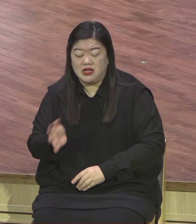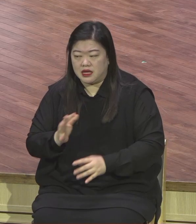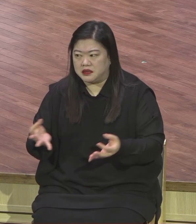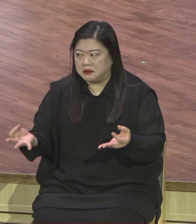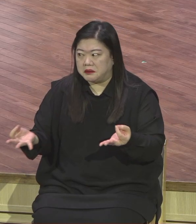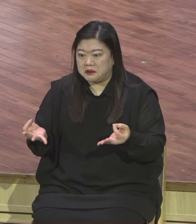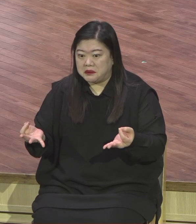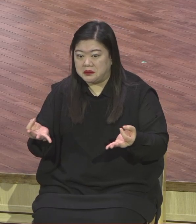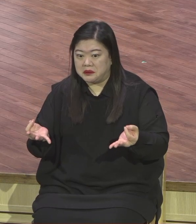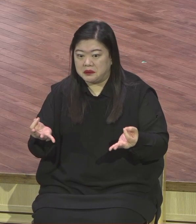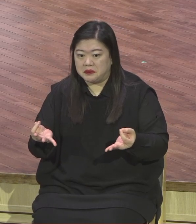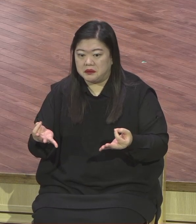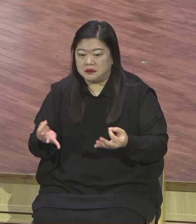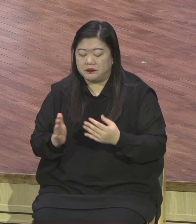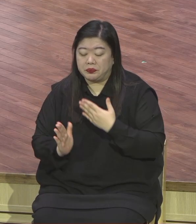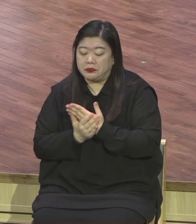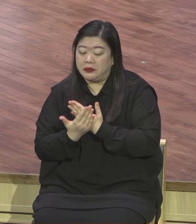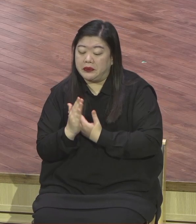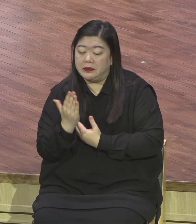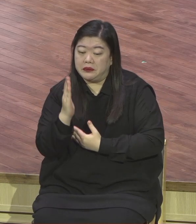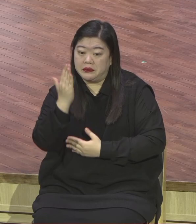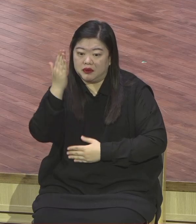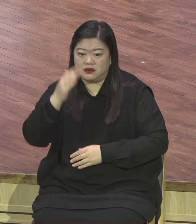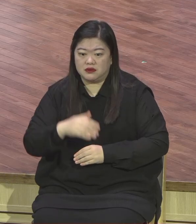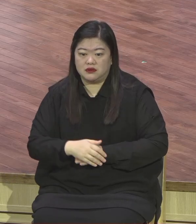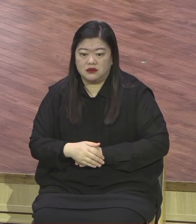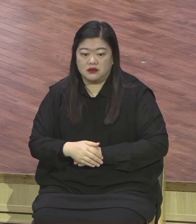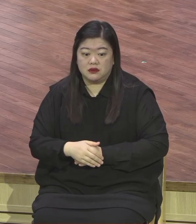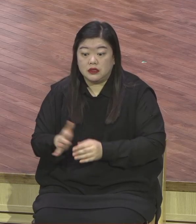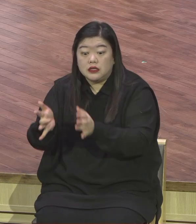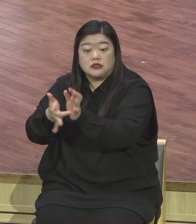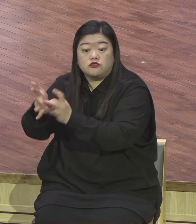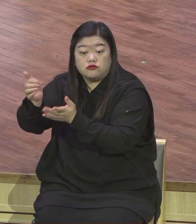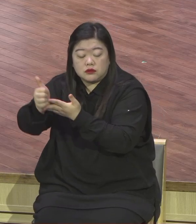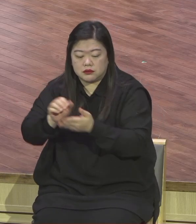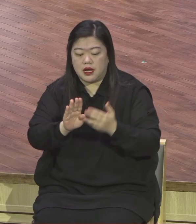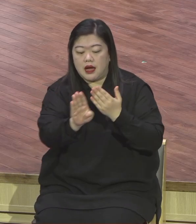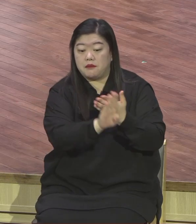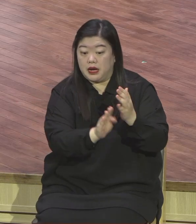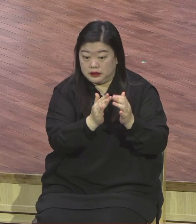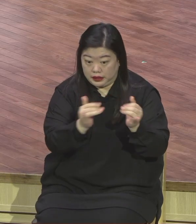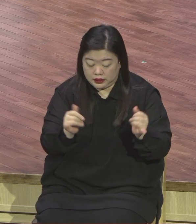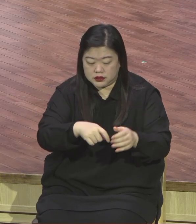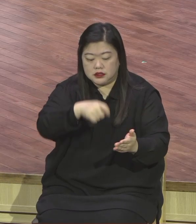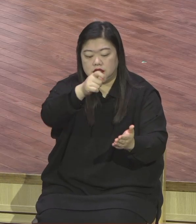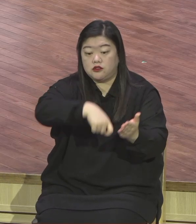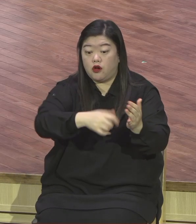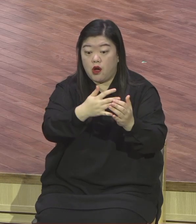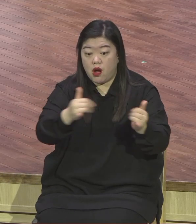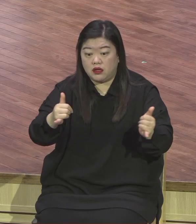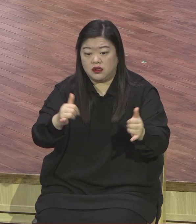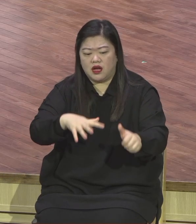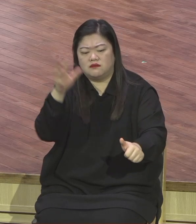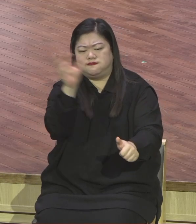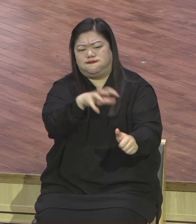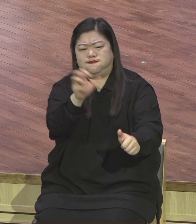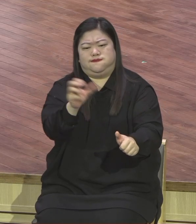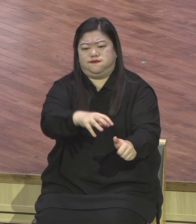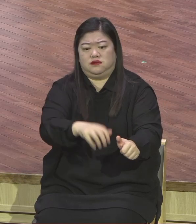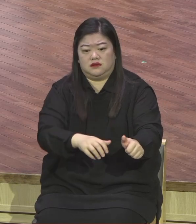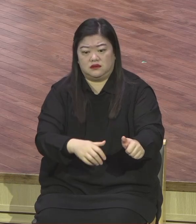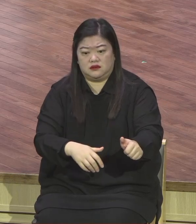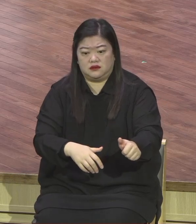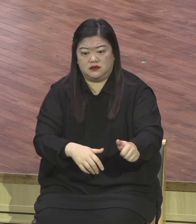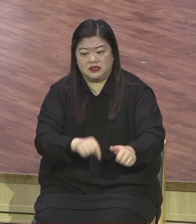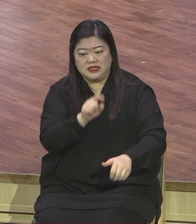바리샌들, 세교관들 아주 자기들은 굉장히 걸고하게 사는 것처럼 독사의 자식들